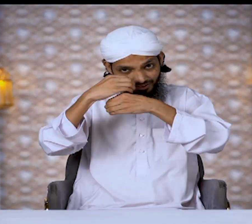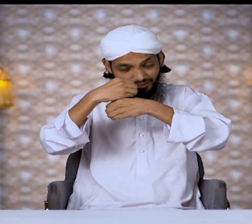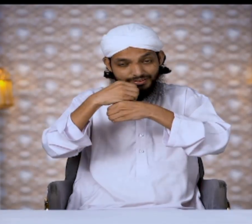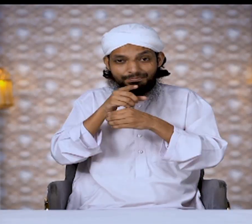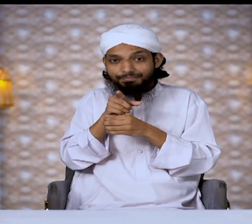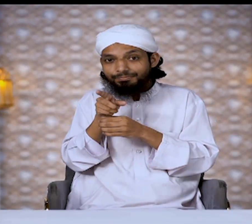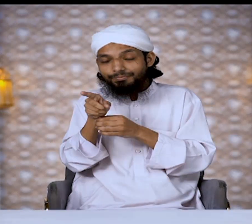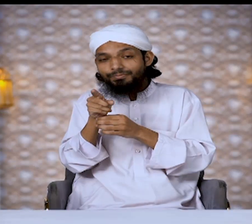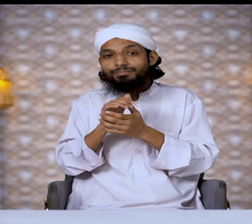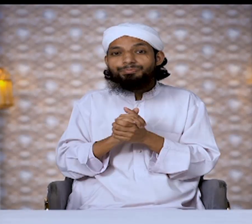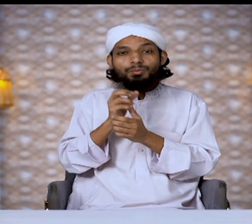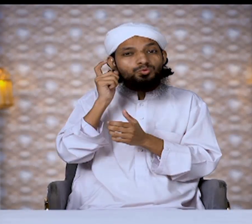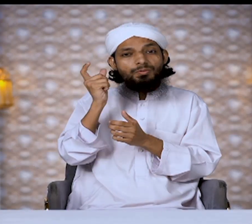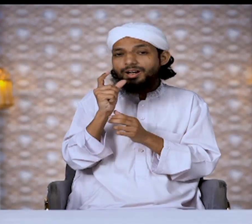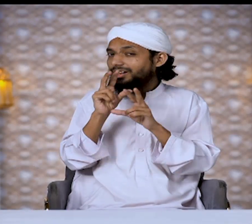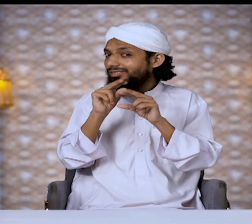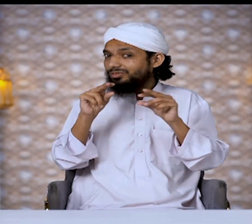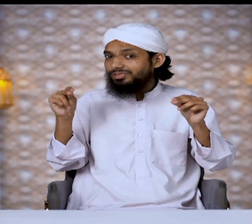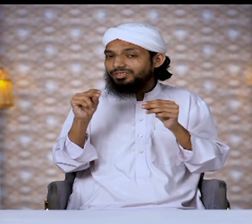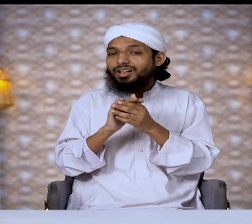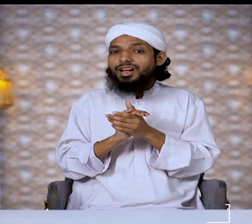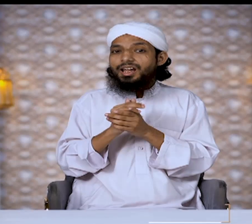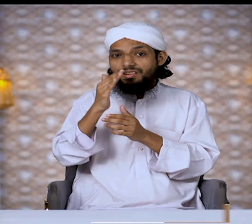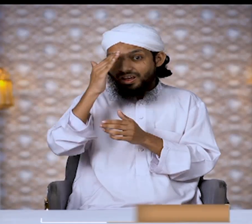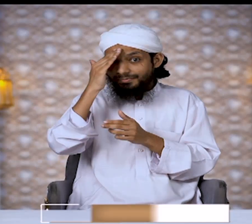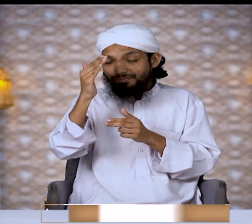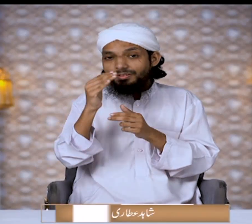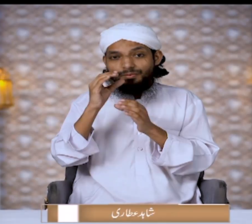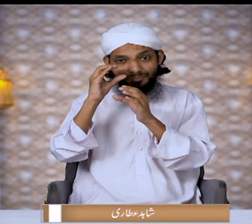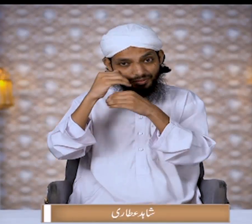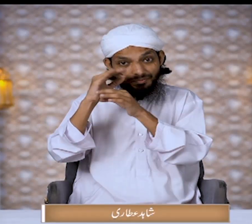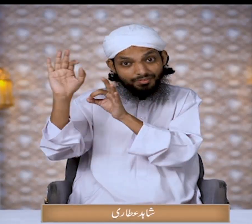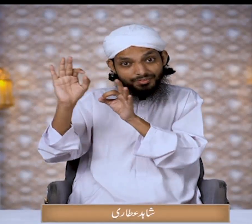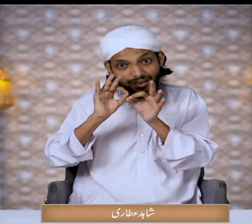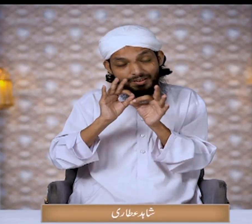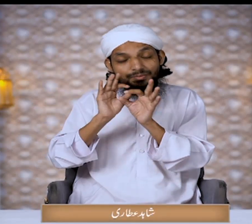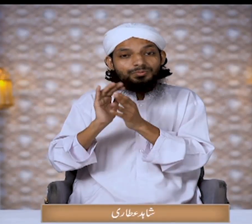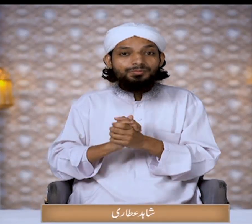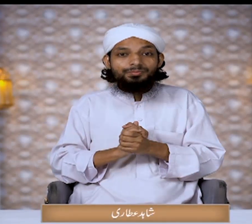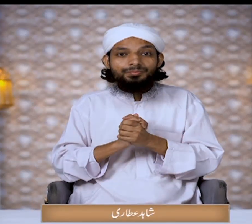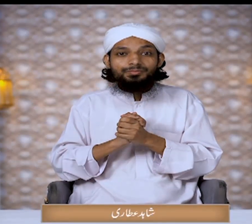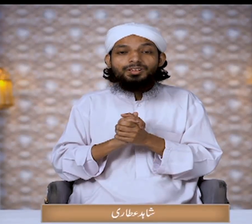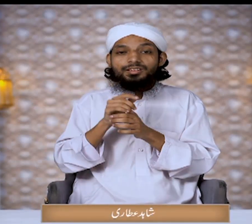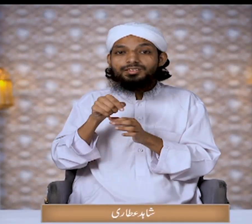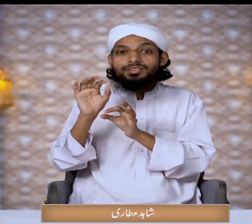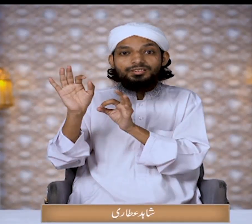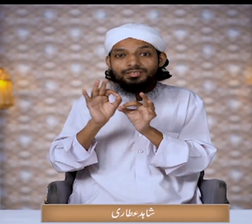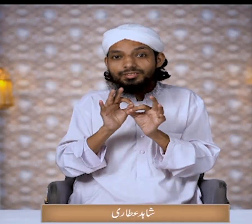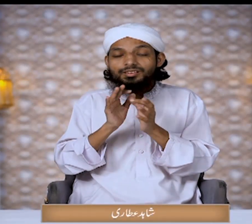اس طرح مسلمان نہ ہوگی کہ اسلامی مسائل کو سائنس کے مطابق کر لیا جائے، کیونکہ اس طرح کرنے سے تو معاذ